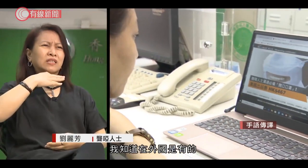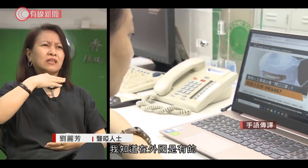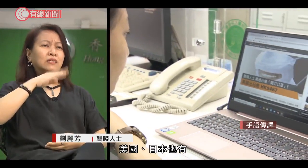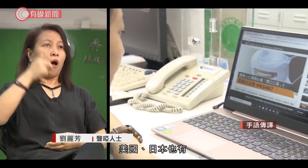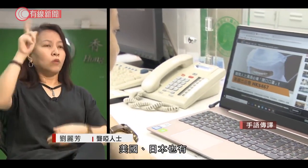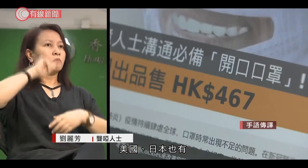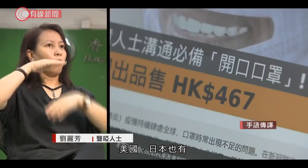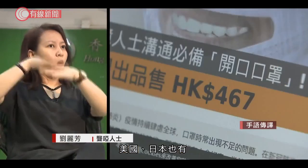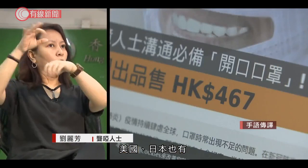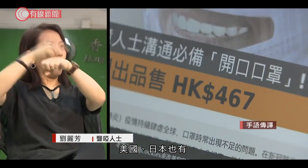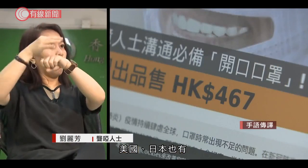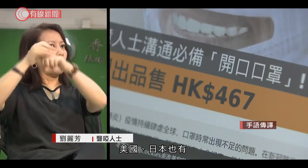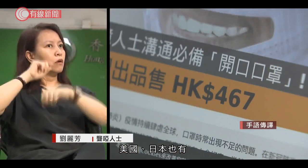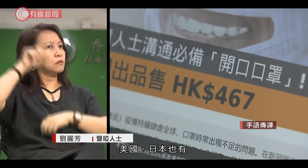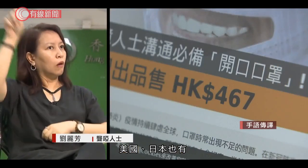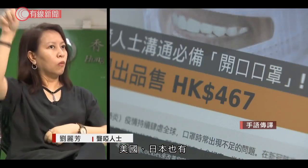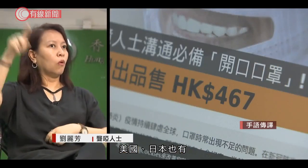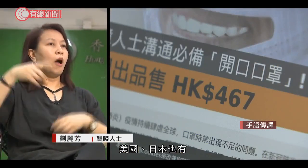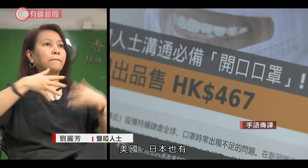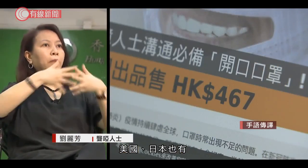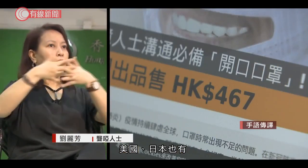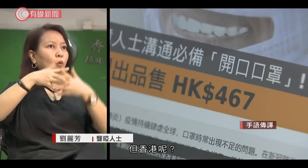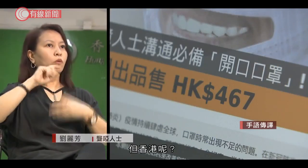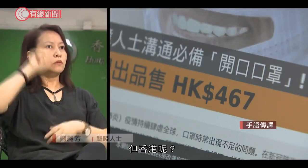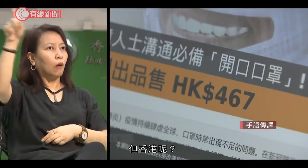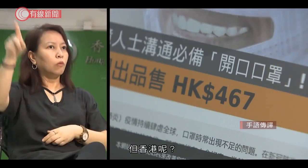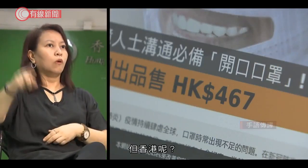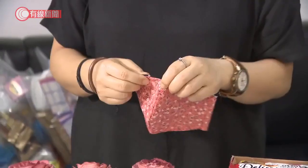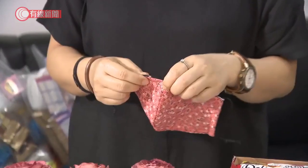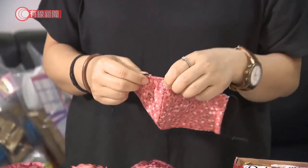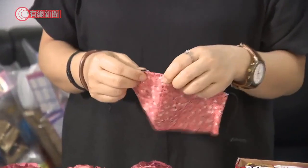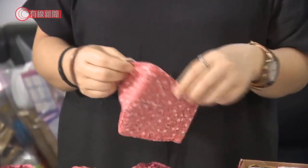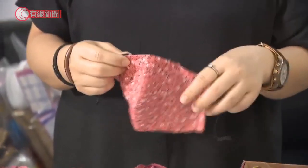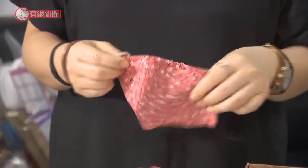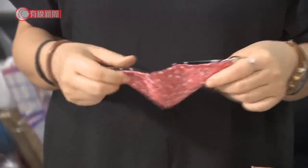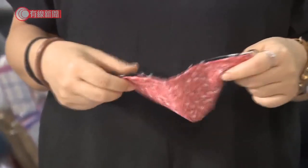噶，美國有，日本都有，但香港呢，